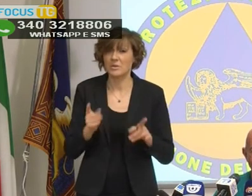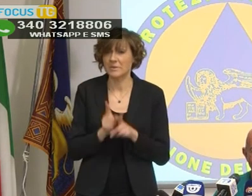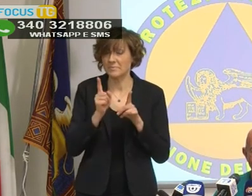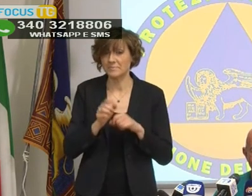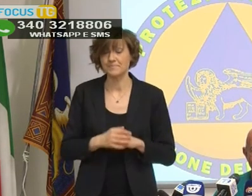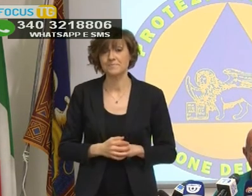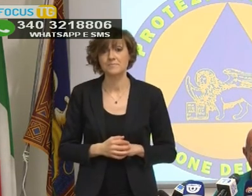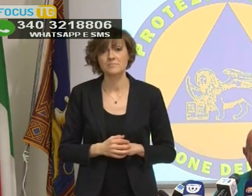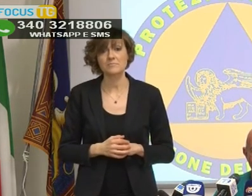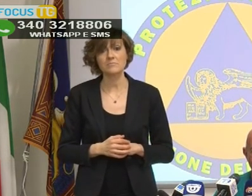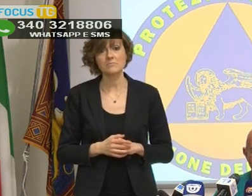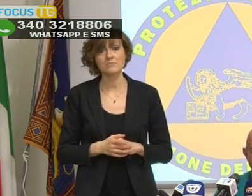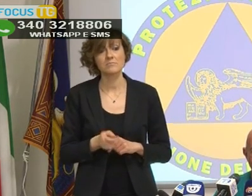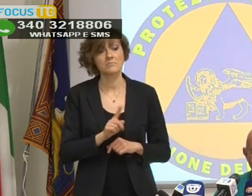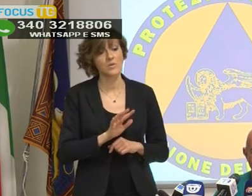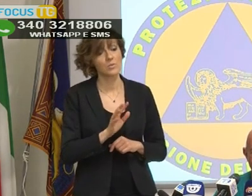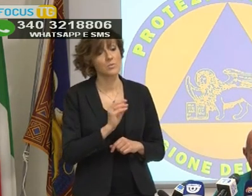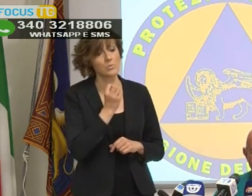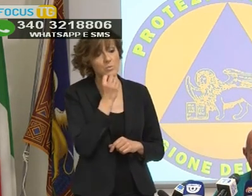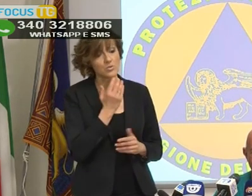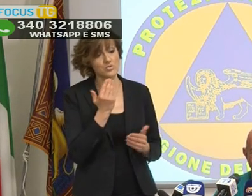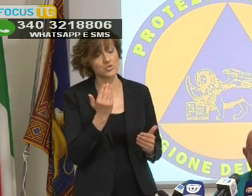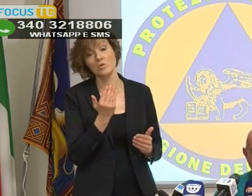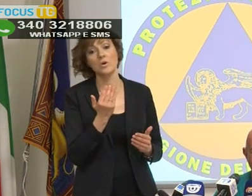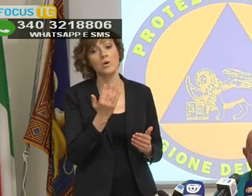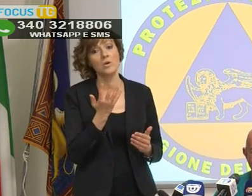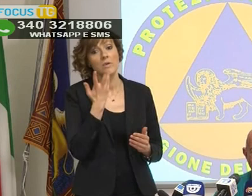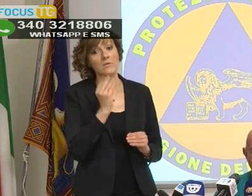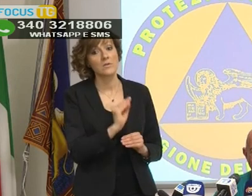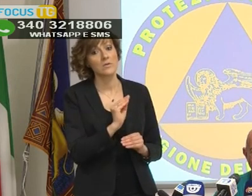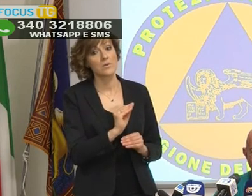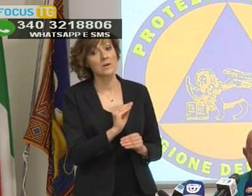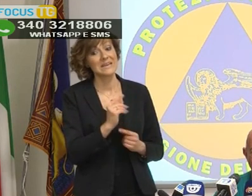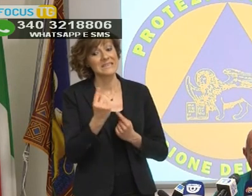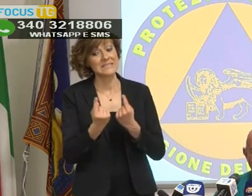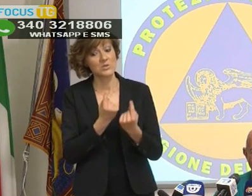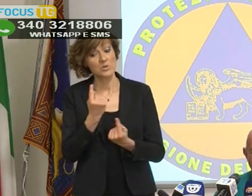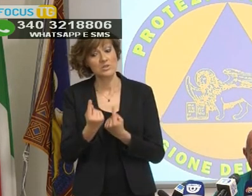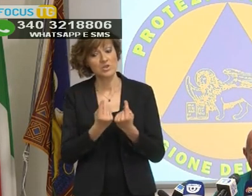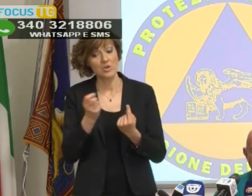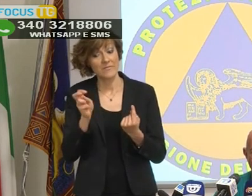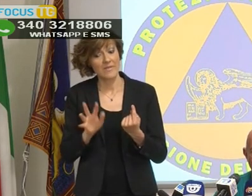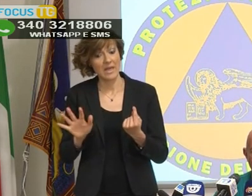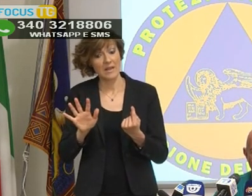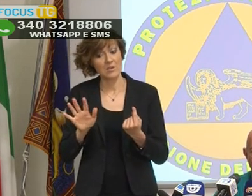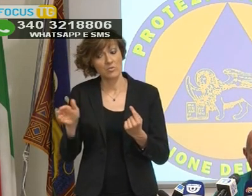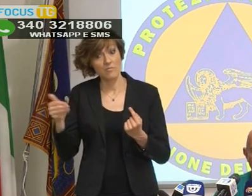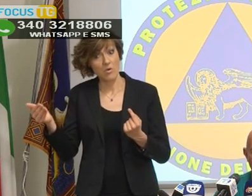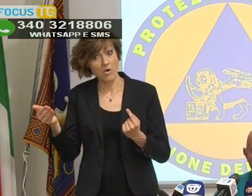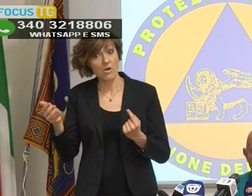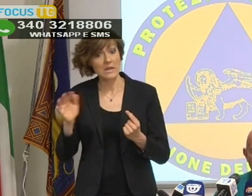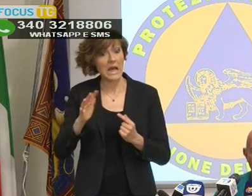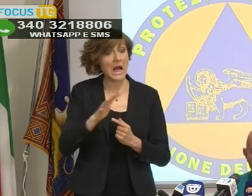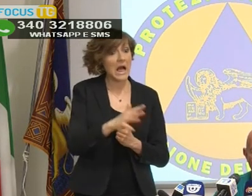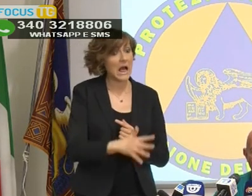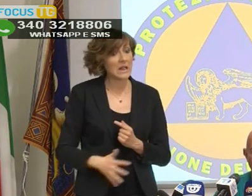dire. Grazie, buongiorno dottore. In parte ha già risposto, volevo chiederle se ci sono altre realtà extra Veneto che stanno testando questo tipo